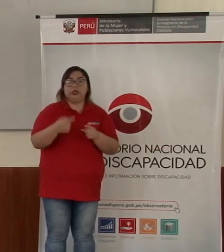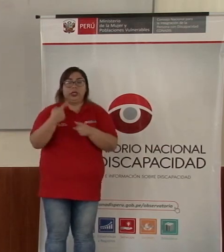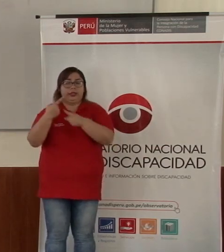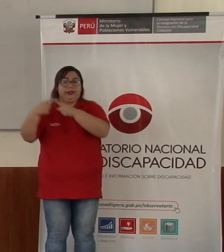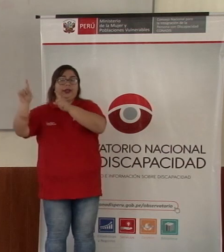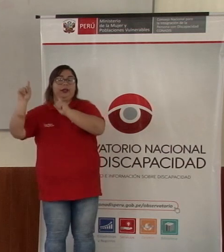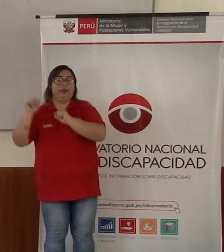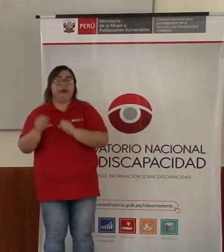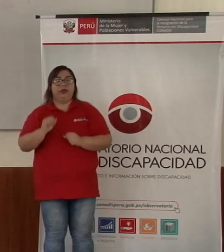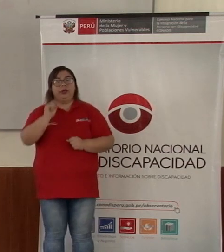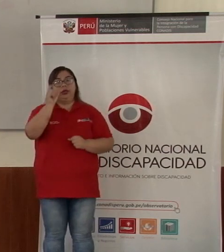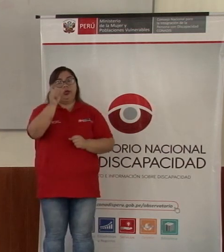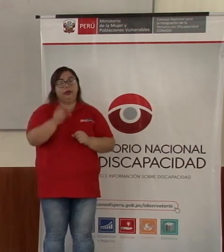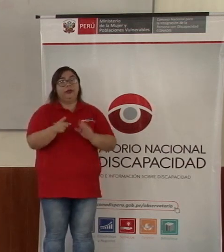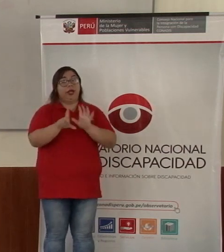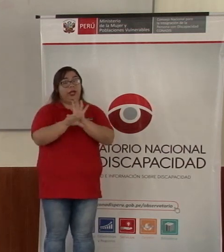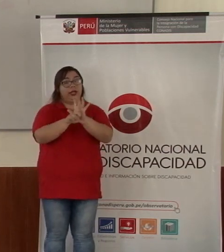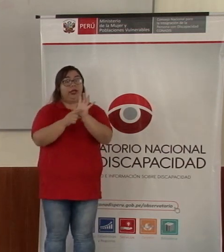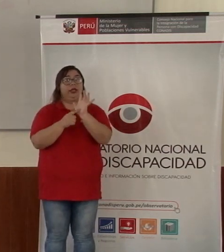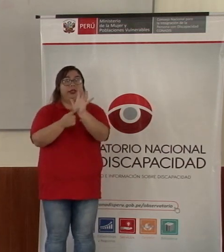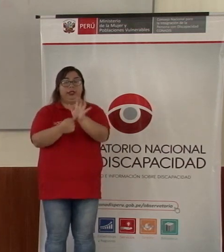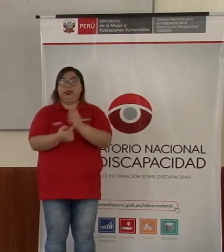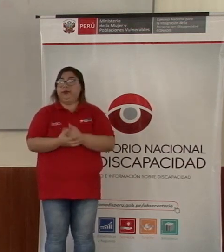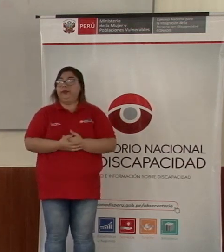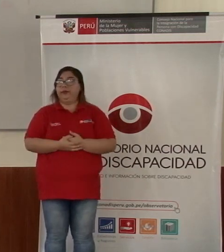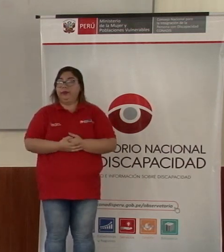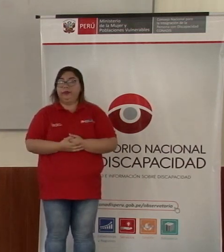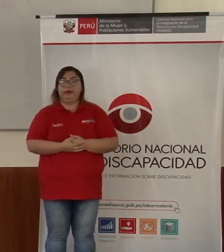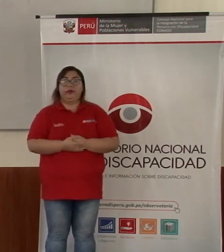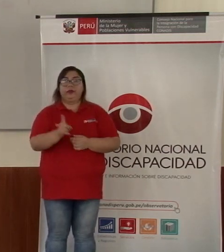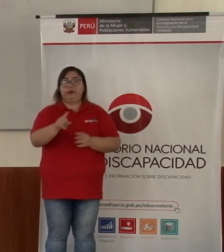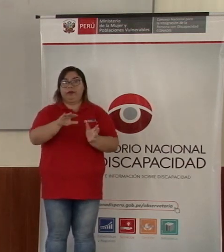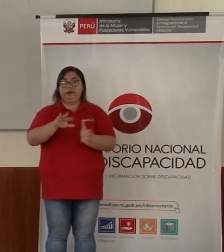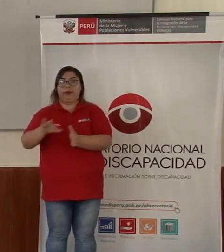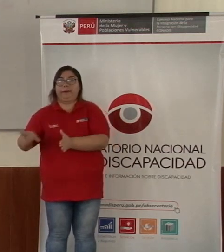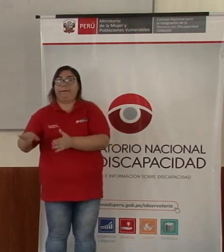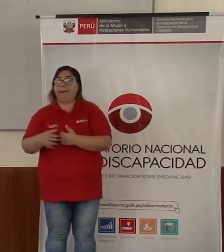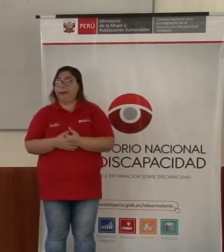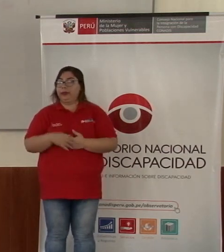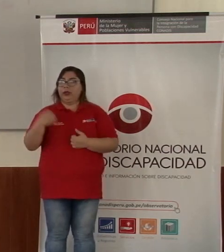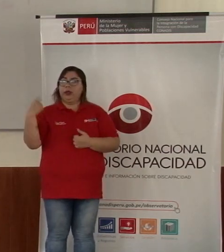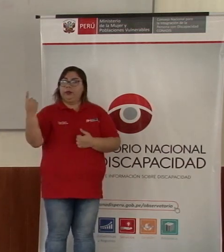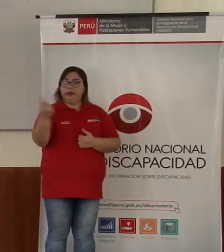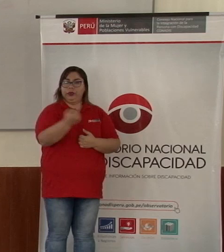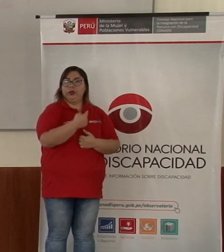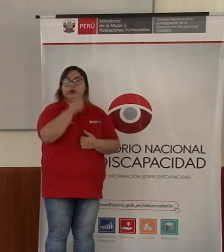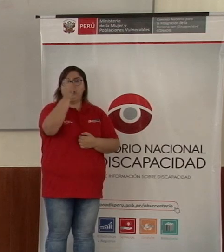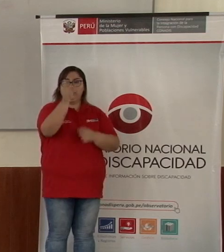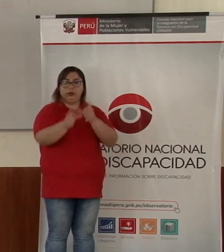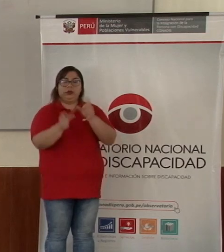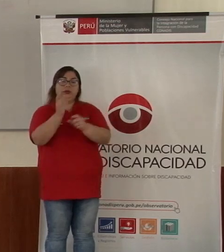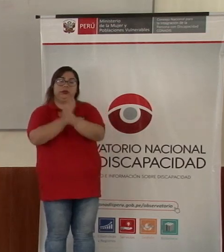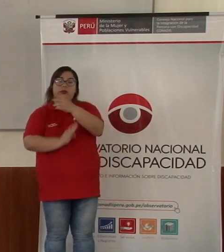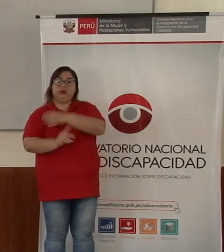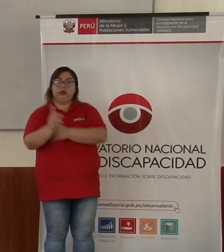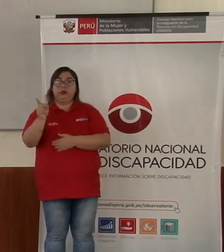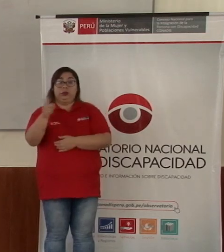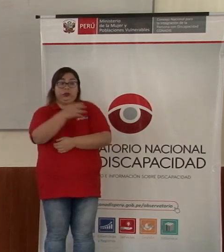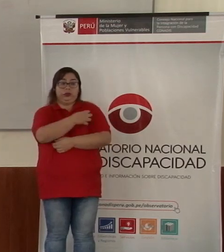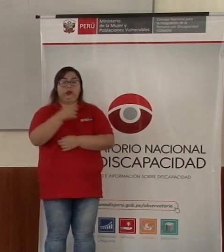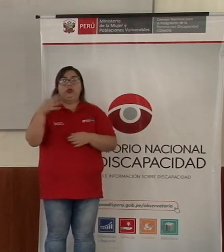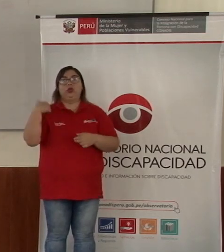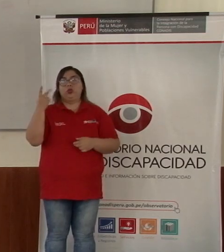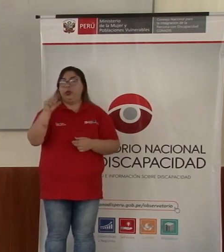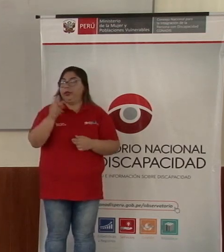salvo las que la propia ley establece como excepción. O sea, todos tienen derecho menos las personas con discapacidad. Eso es lo que te está